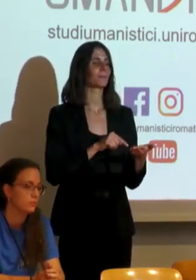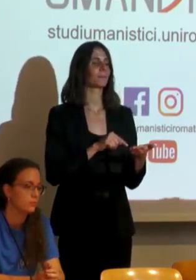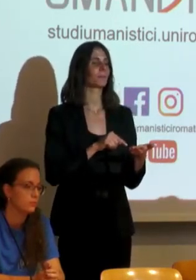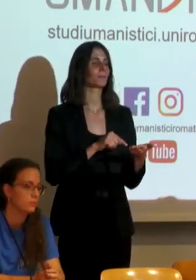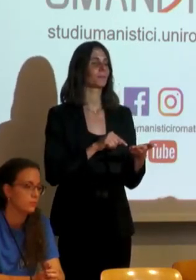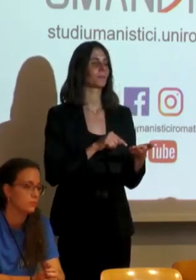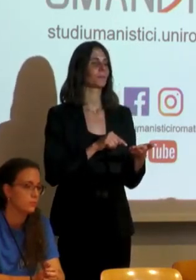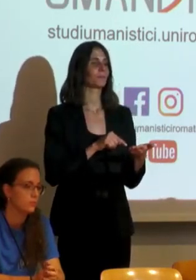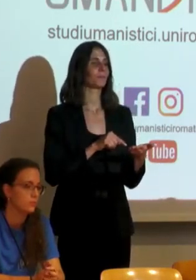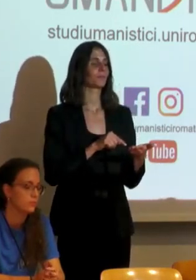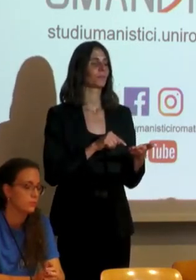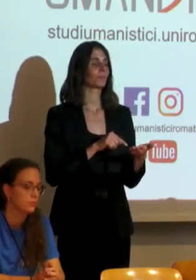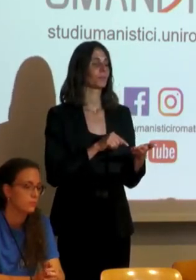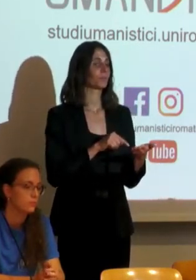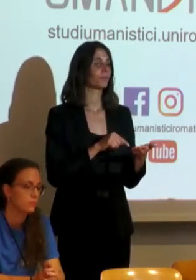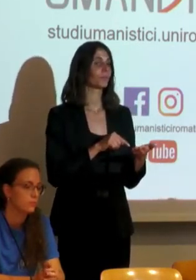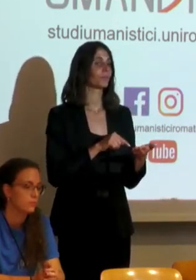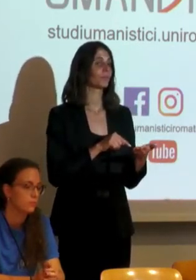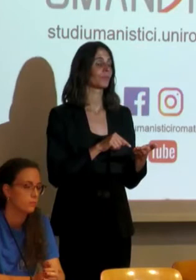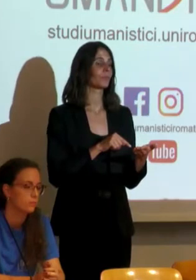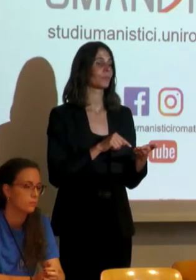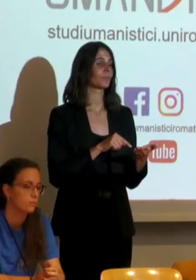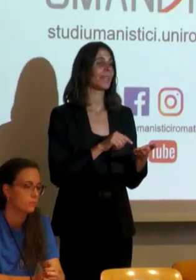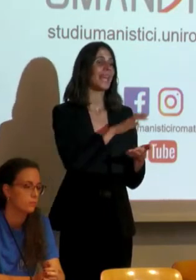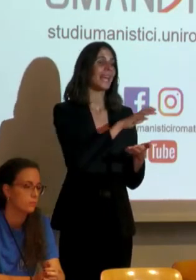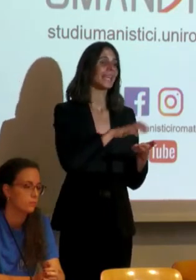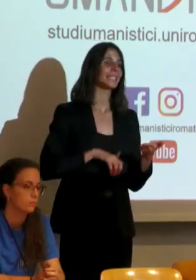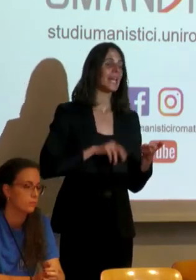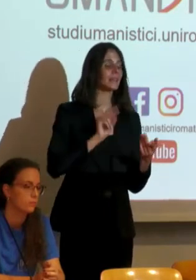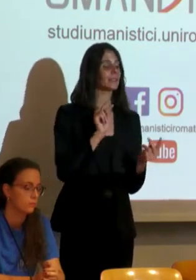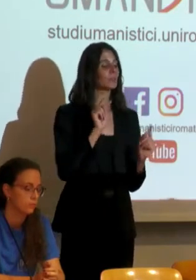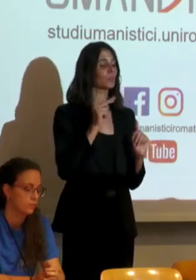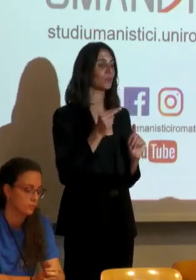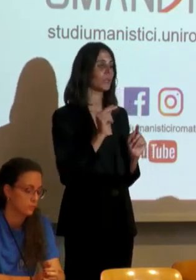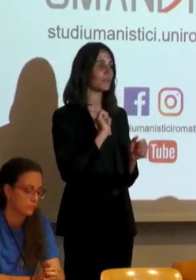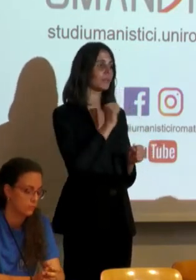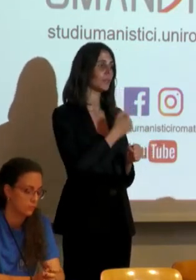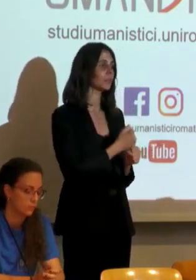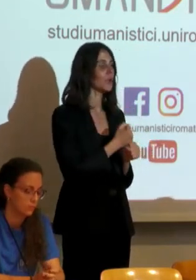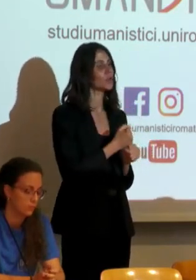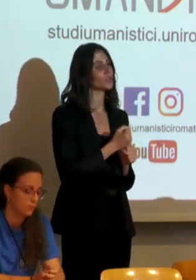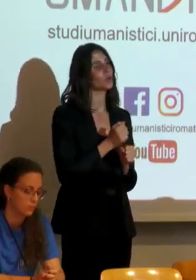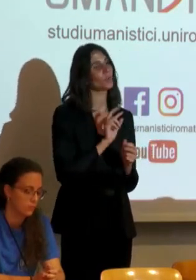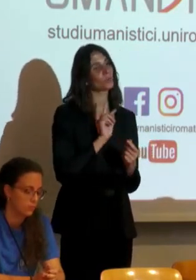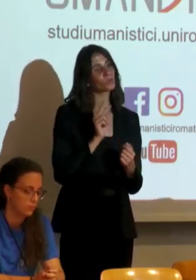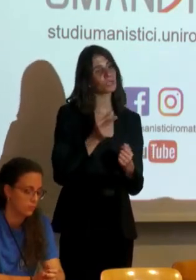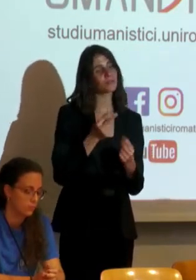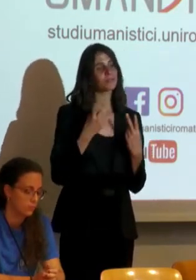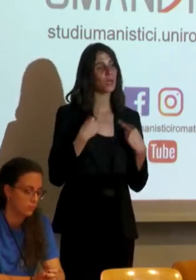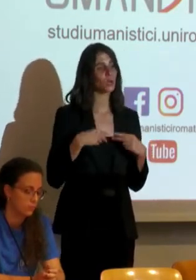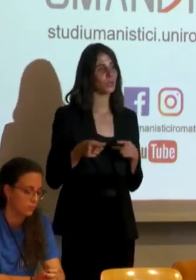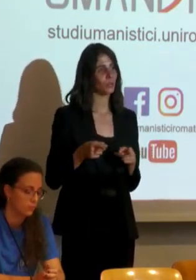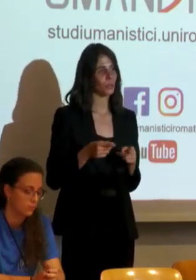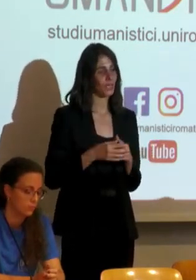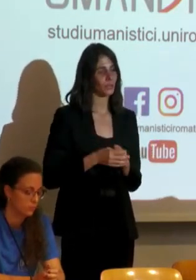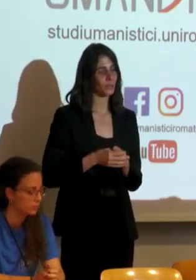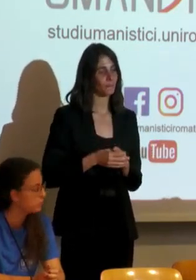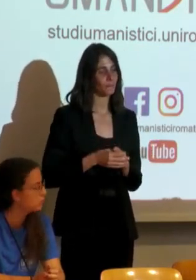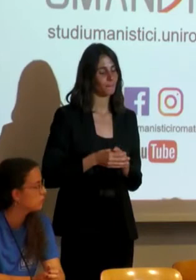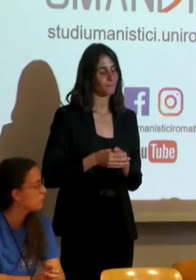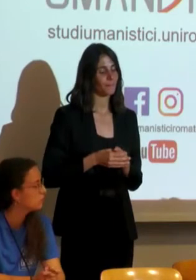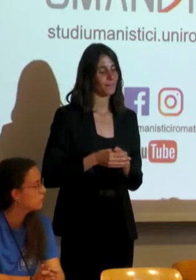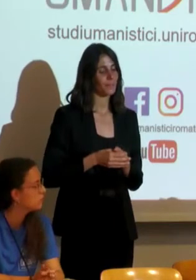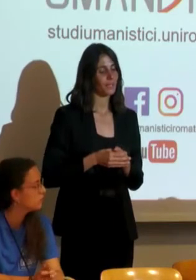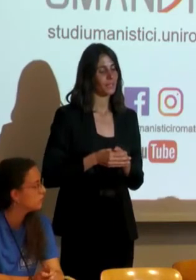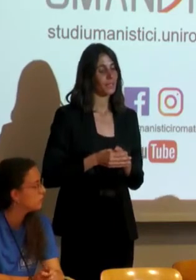sia in chiave storica che in chiave contemporanea. Perché inoltre studiare